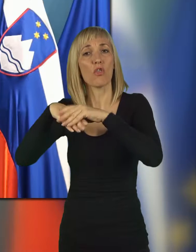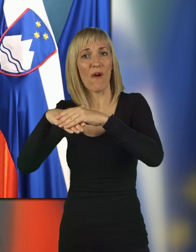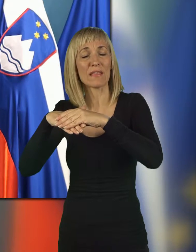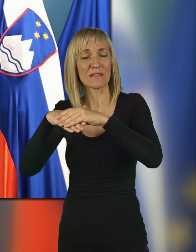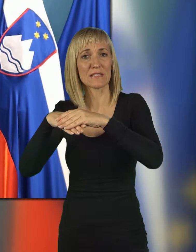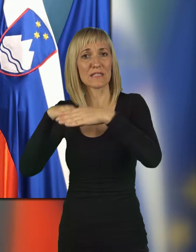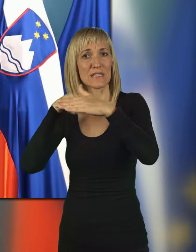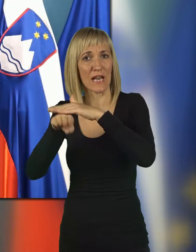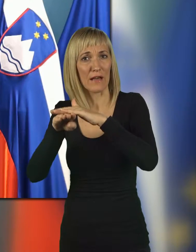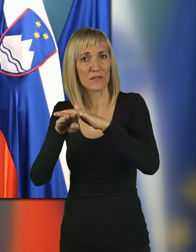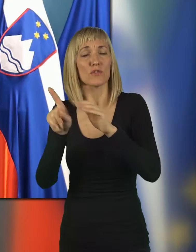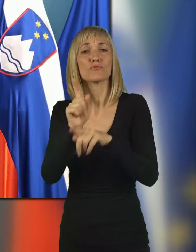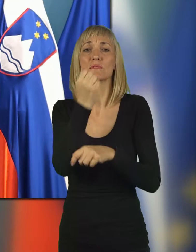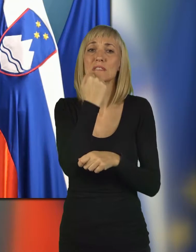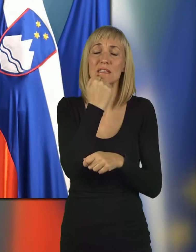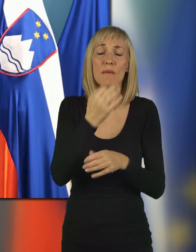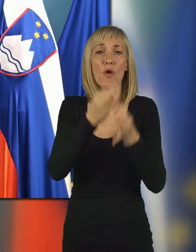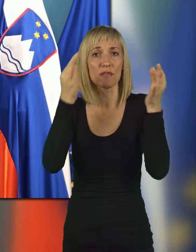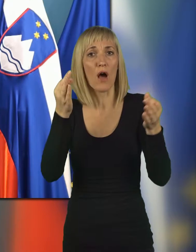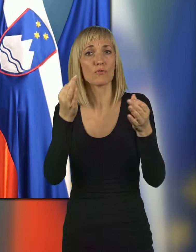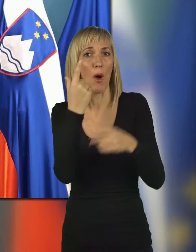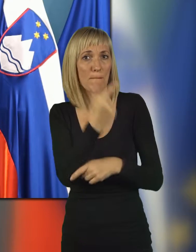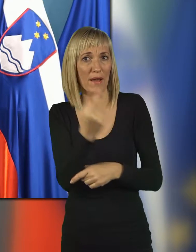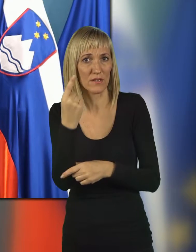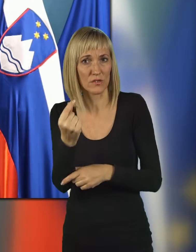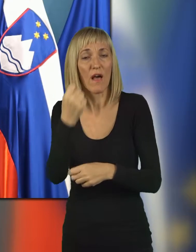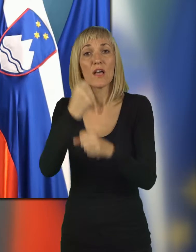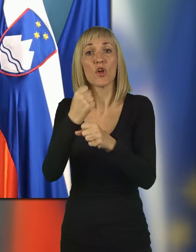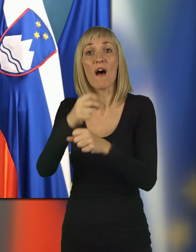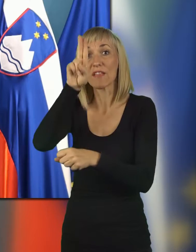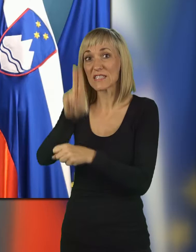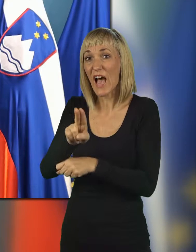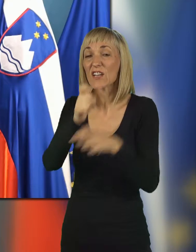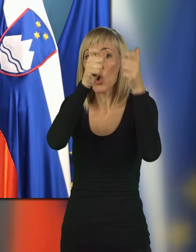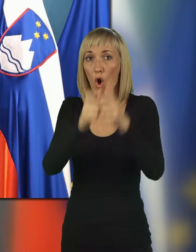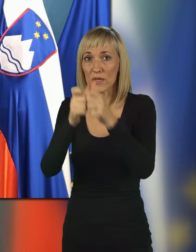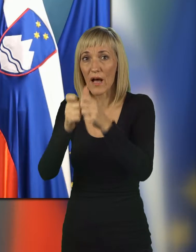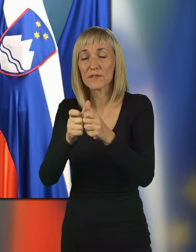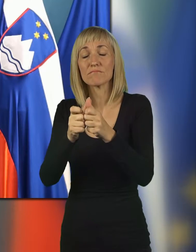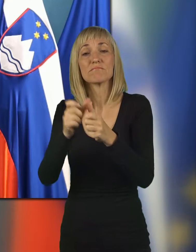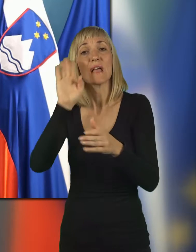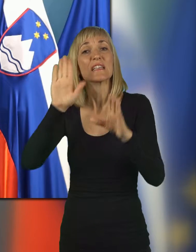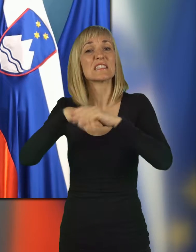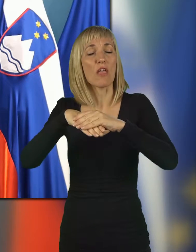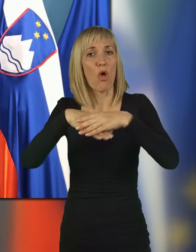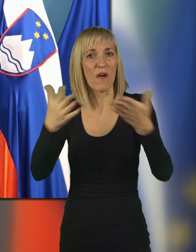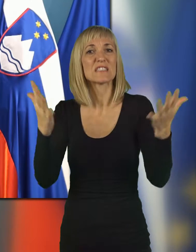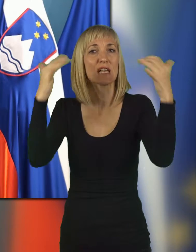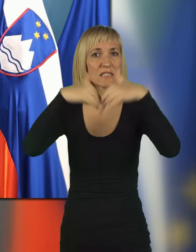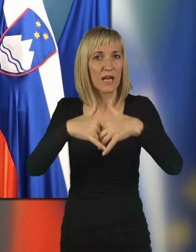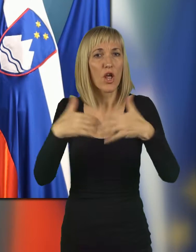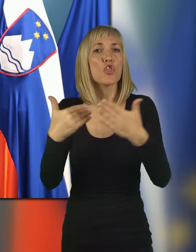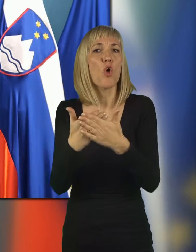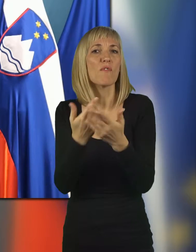bodoče, javno-zasebno partnerstvo, delovanje nadzornih organov, stanovanjske zadruge, novi